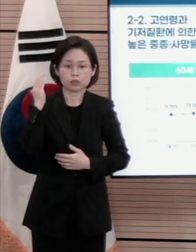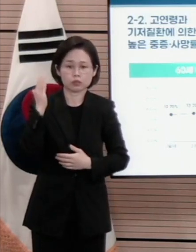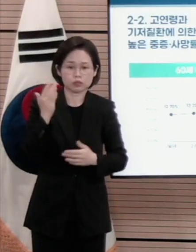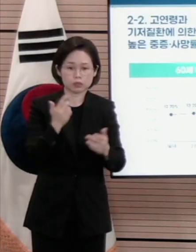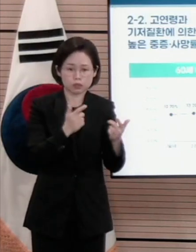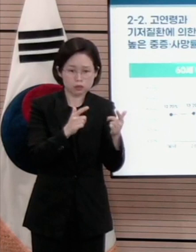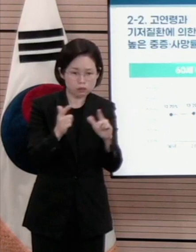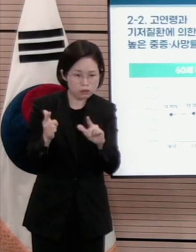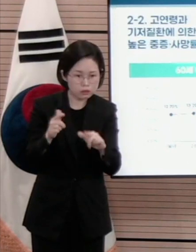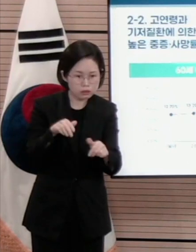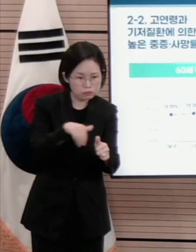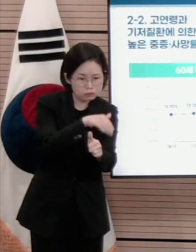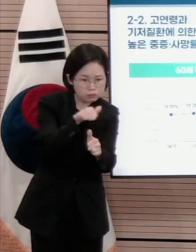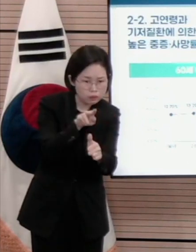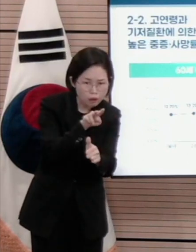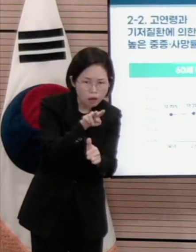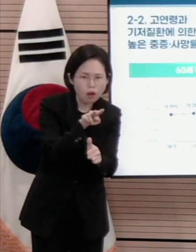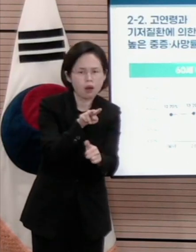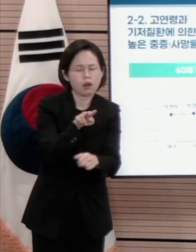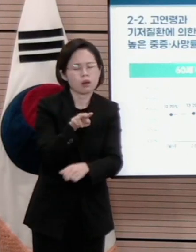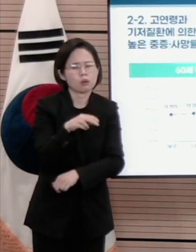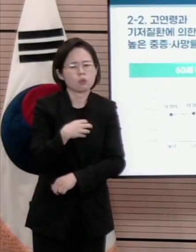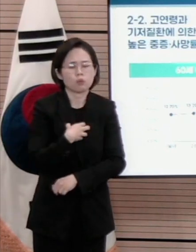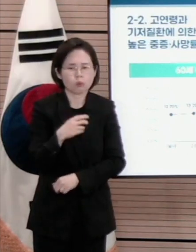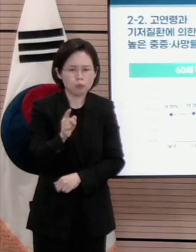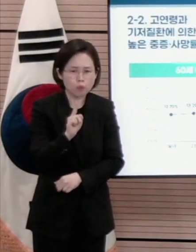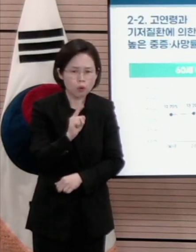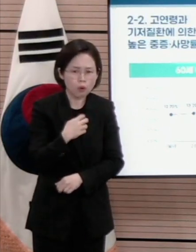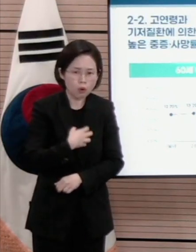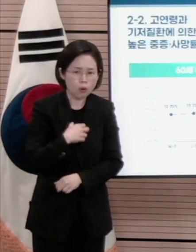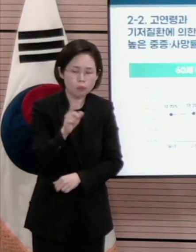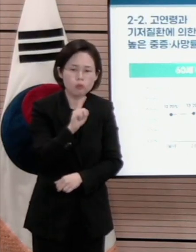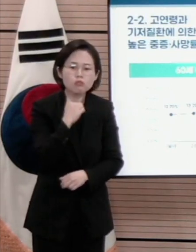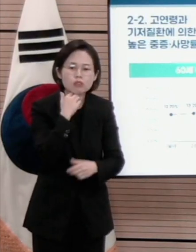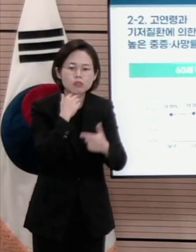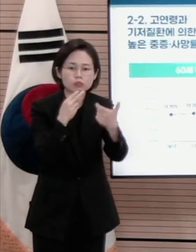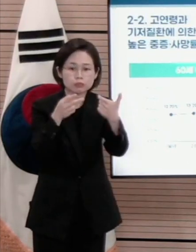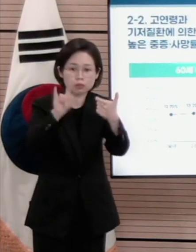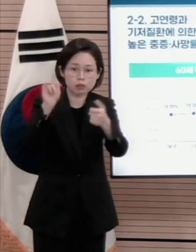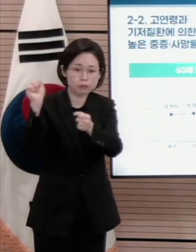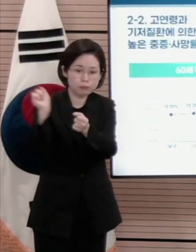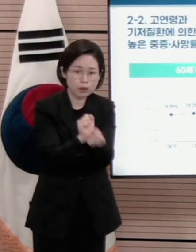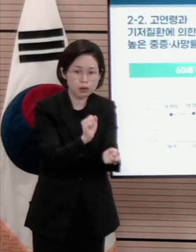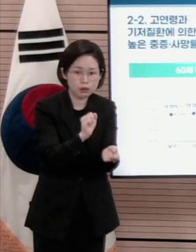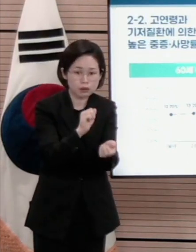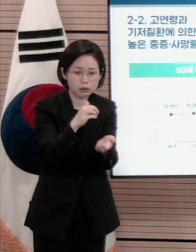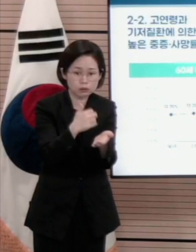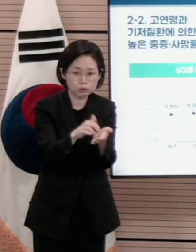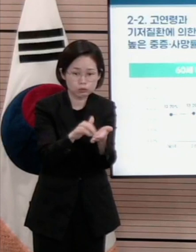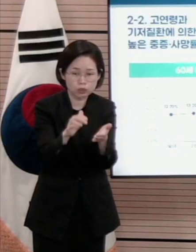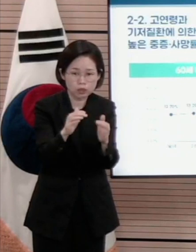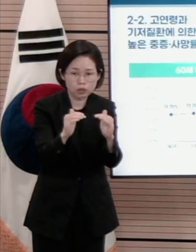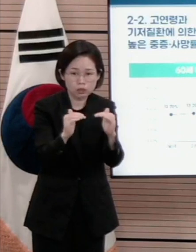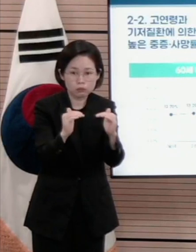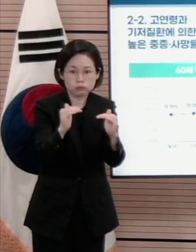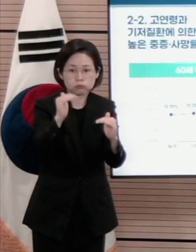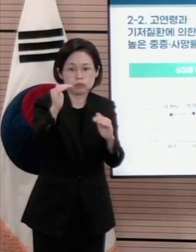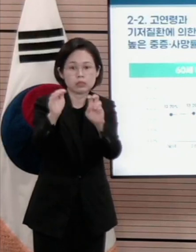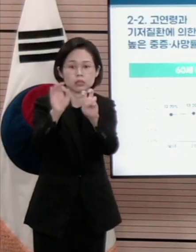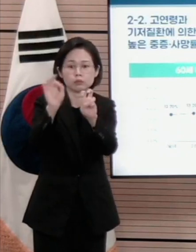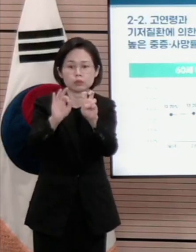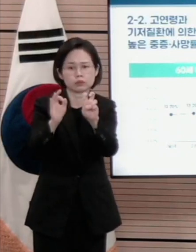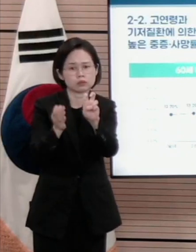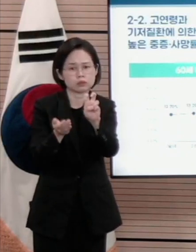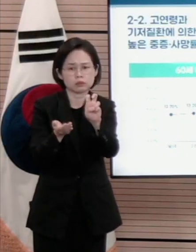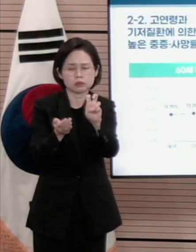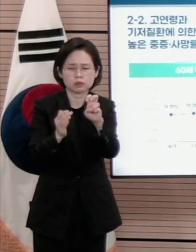조금 염려되는 부분이 60세 이상 확진 비율이 20%까지 많이 증가되고 있다는 것입니다.